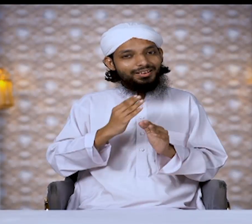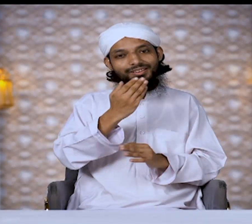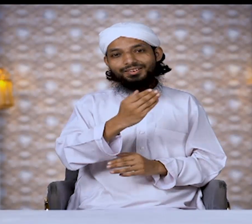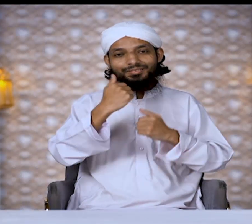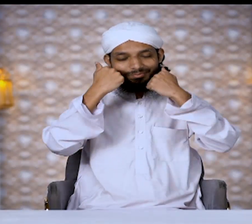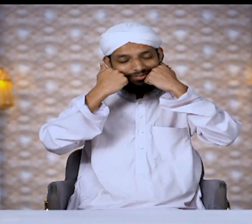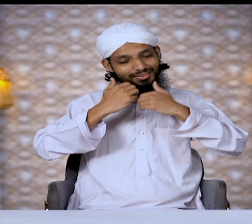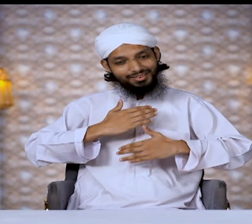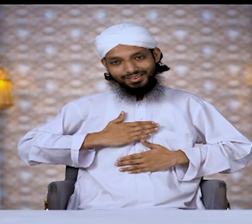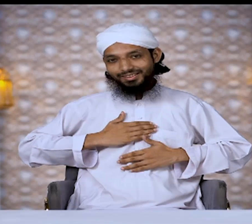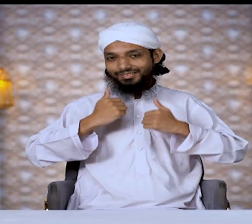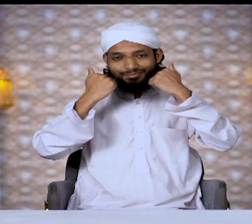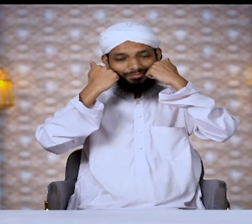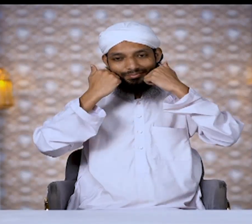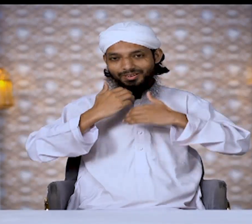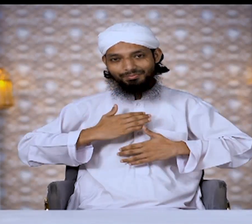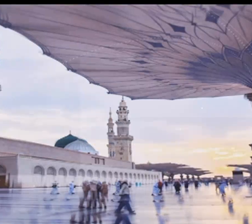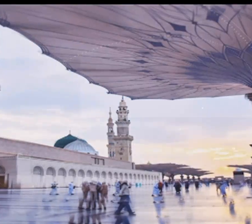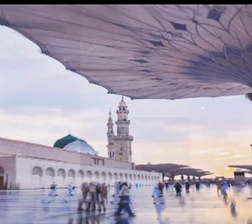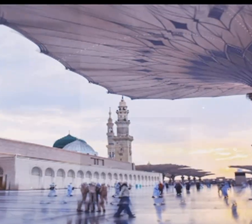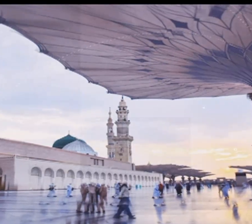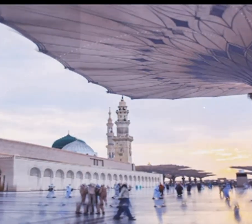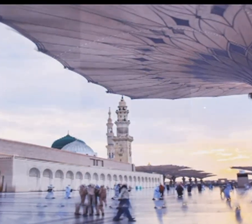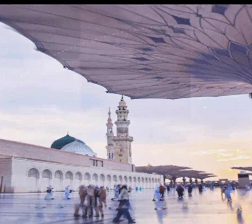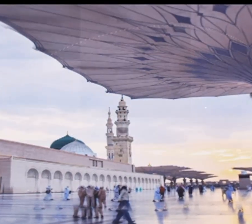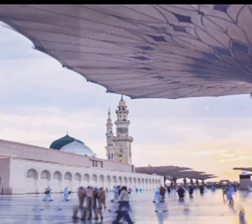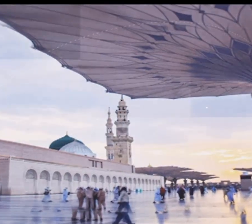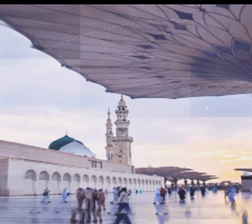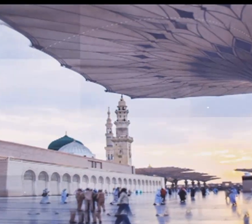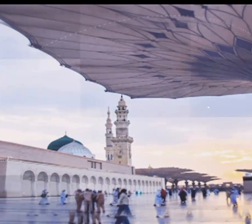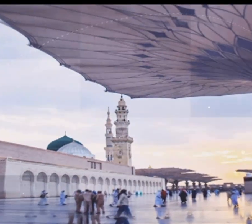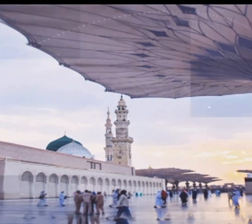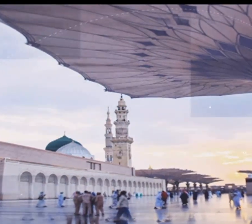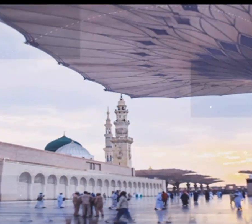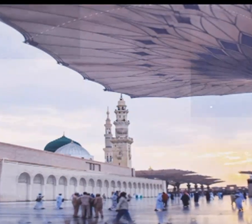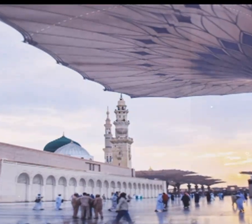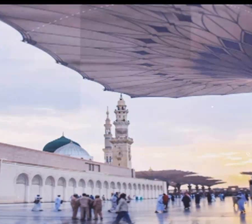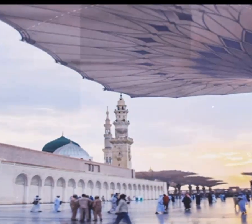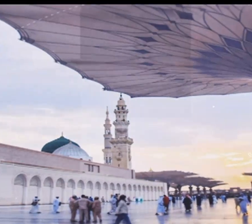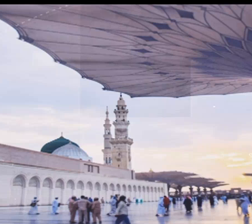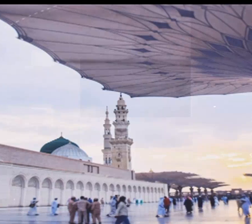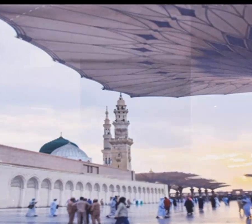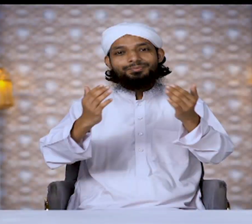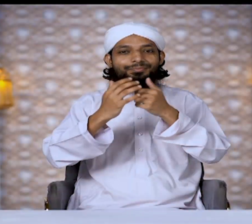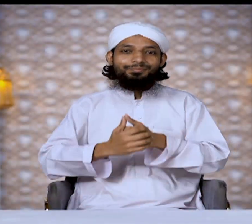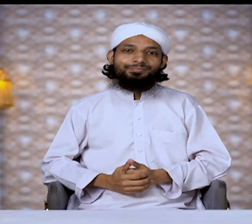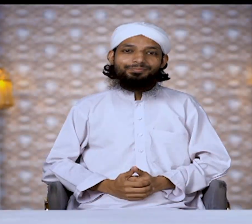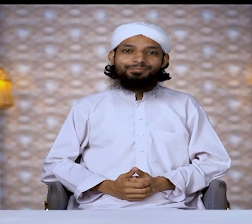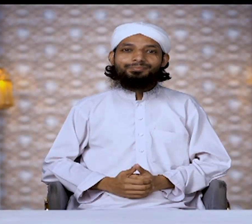ہے، تیرے لیے امان ہے۔ صلو علی الحبیب صلی اللہ علی محمد۔ حضرت علامہ